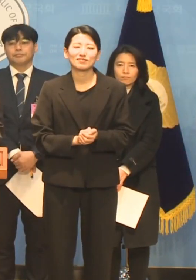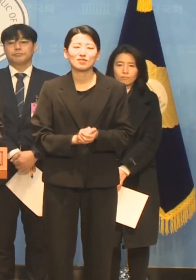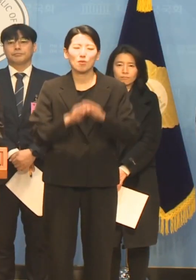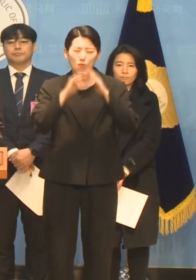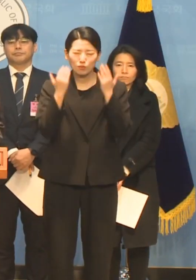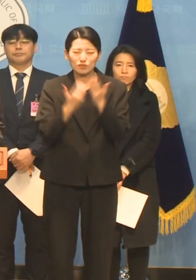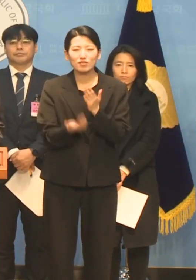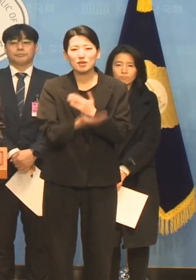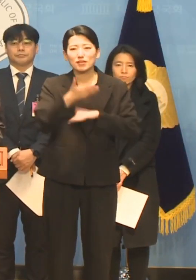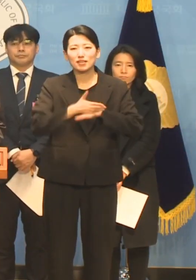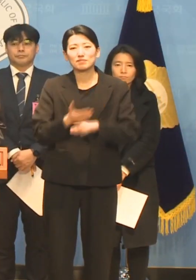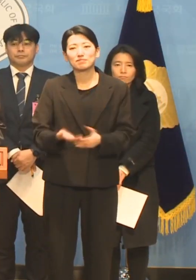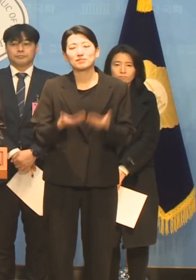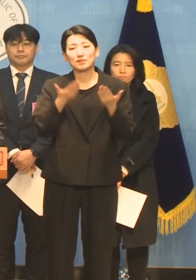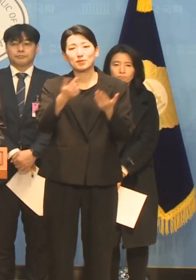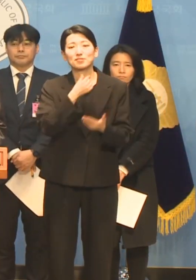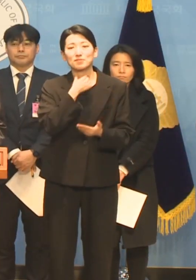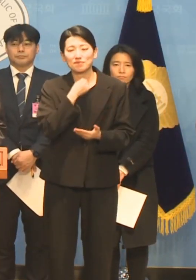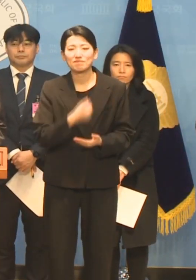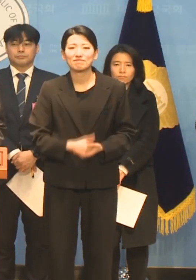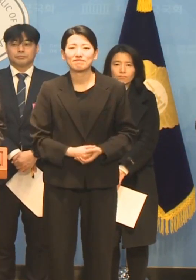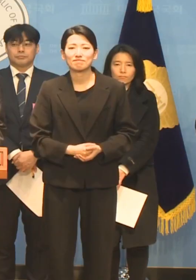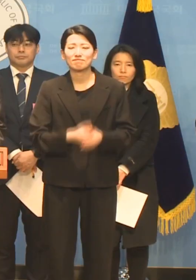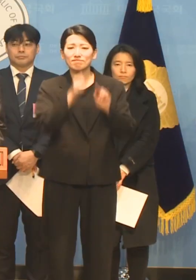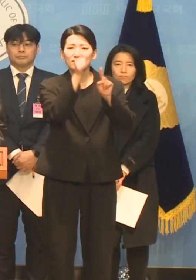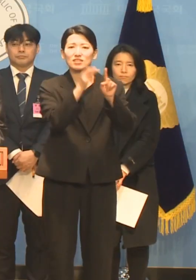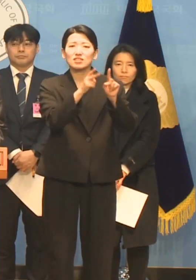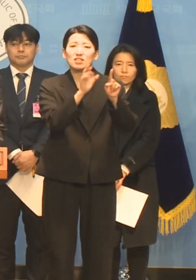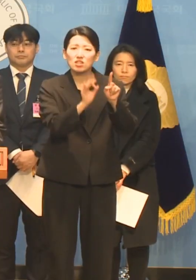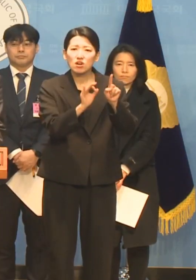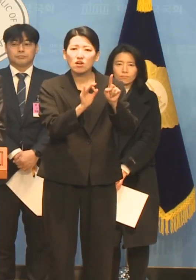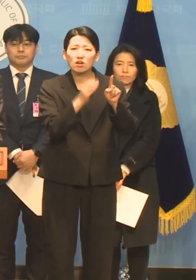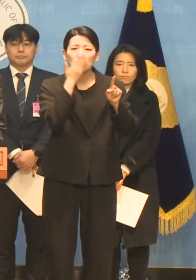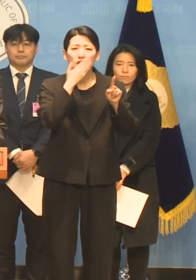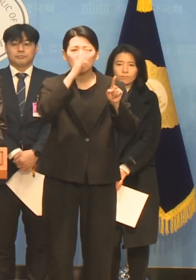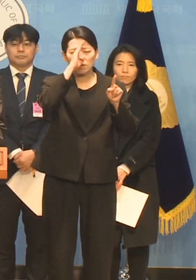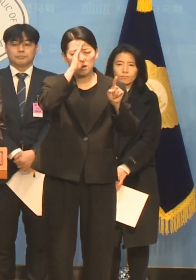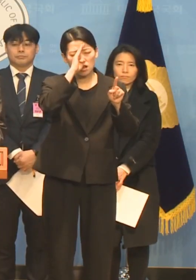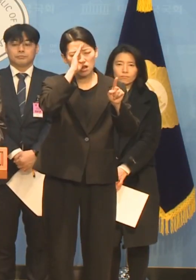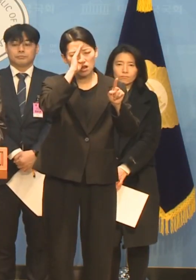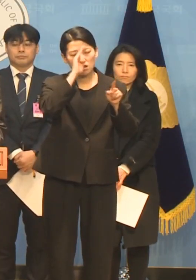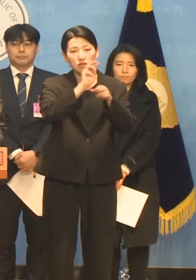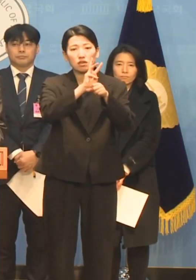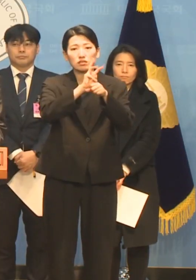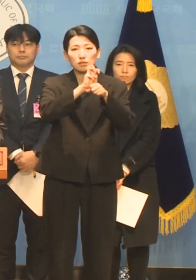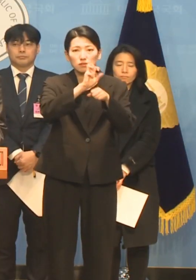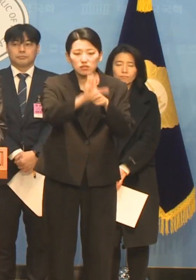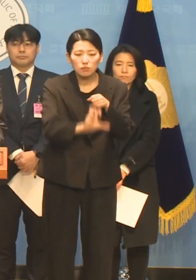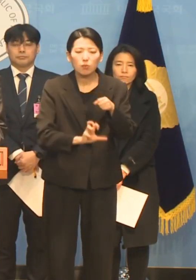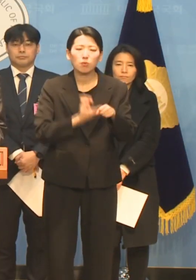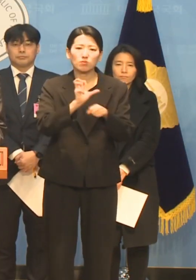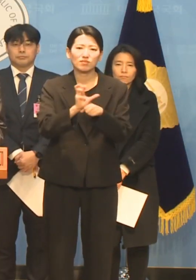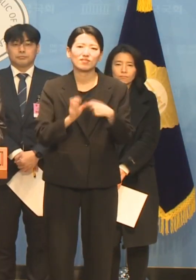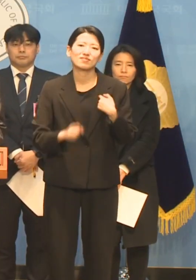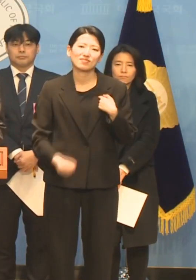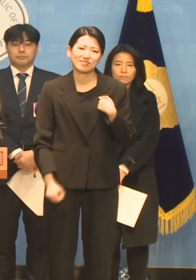감사드립니다. 개인적으로 일형 당뇨병으로 35년 이상을 환자로 지내면서